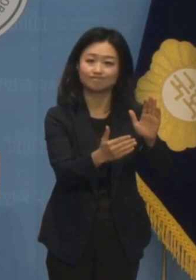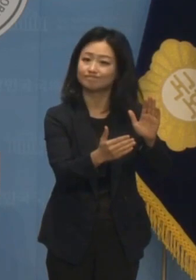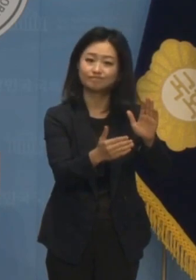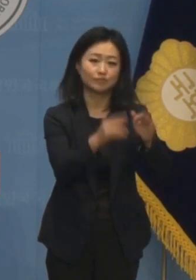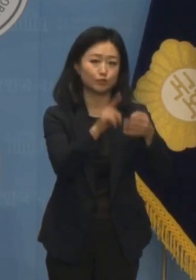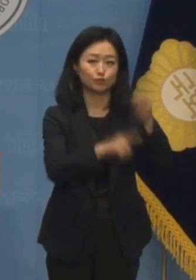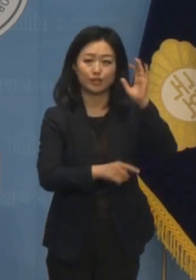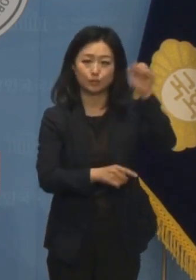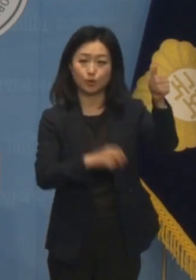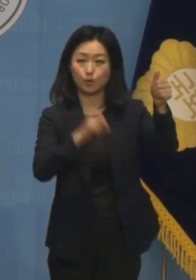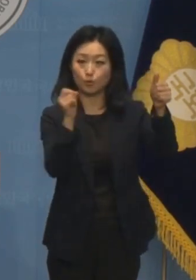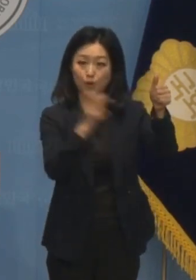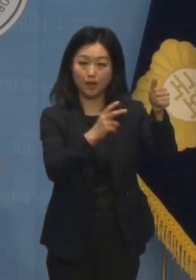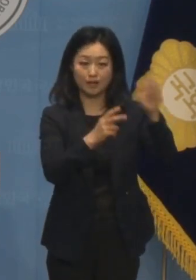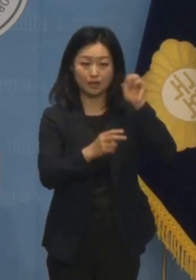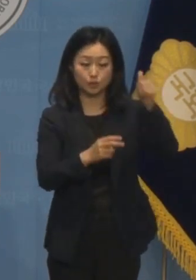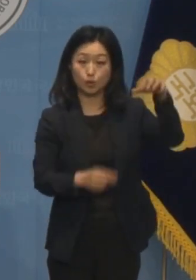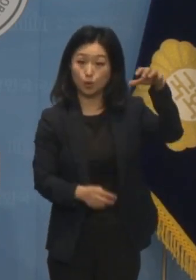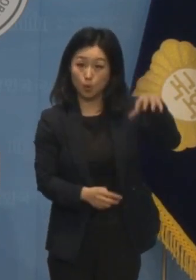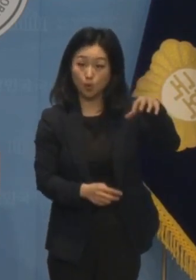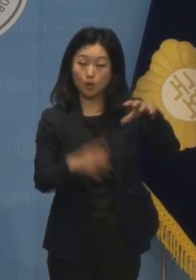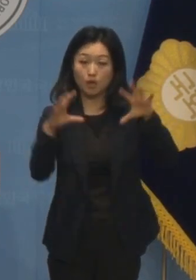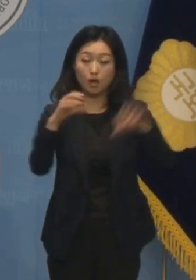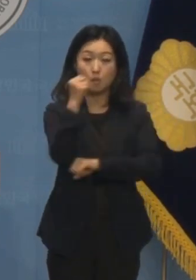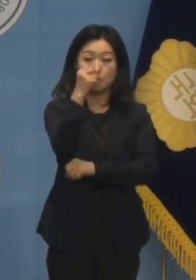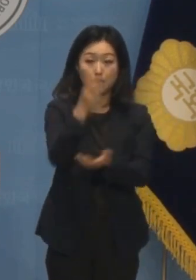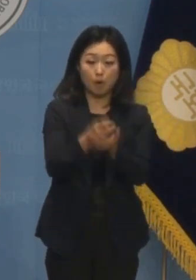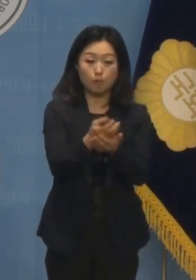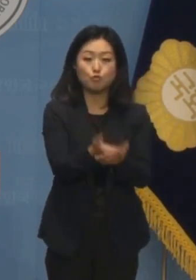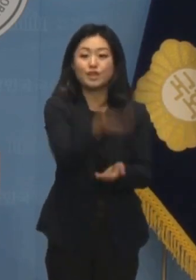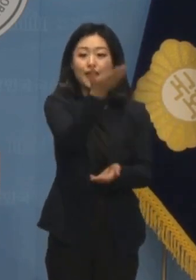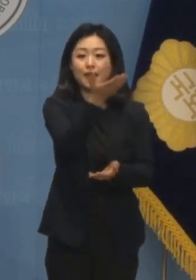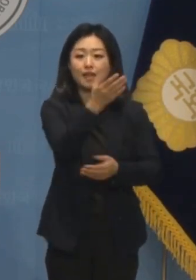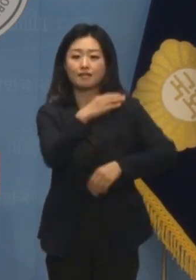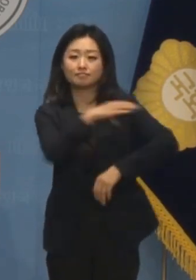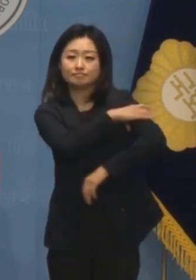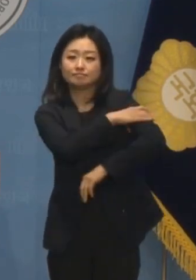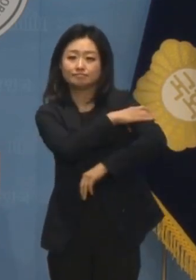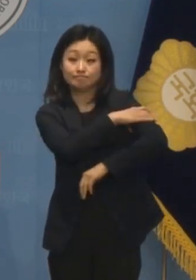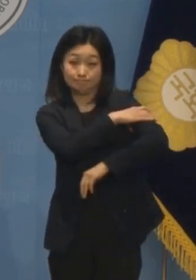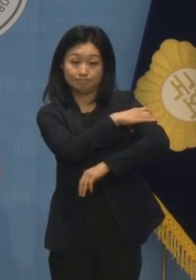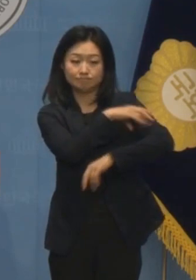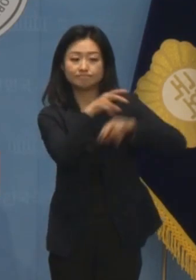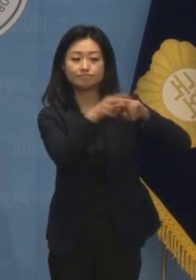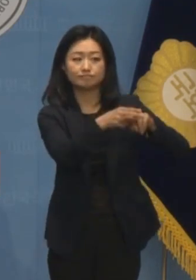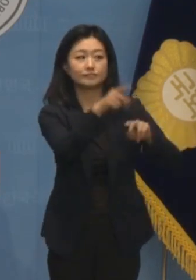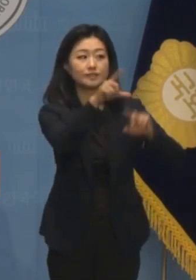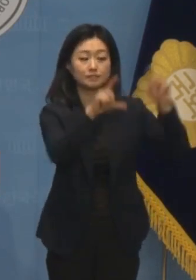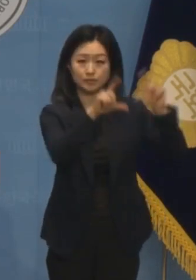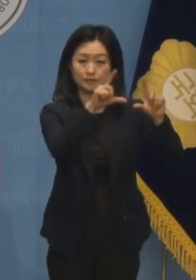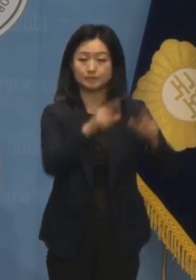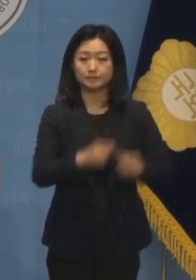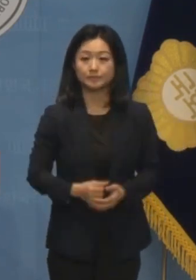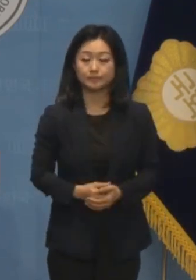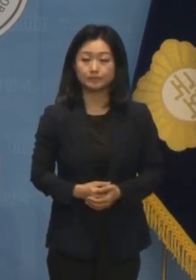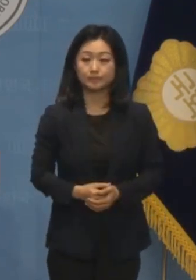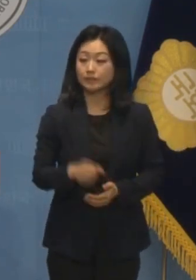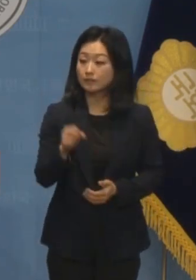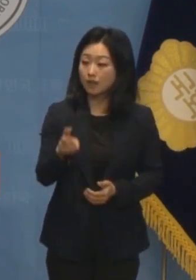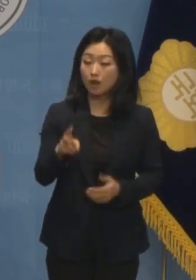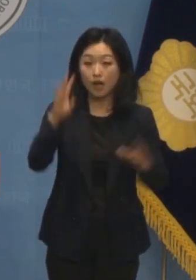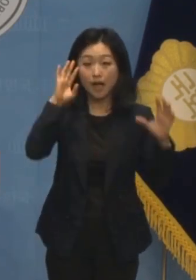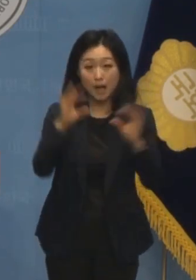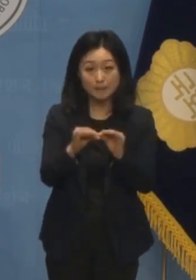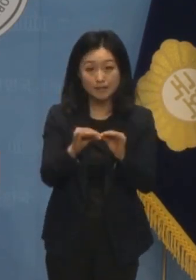윤석열 대통령과 대통령실이 헌법 위에 군림하려 한다는 방증일 따름입니다 여당과의